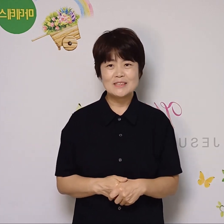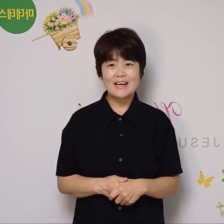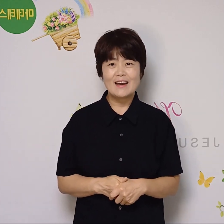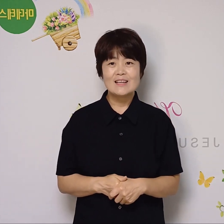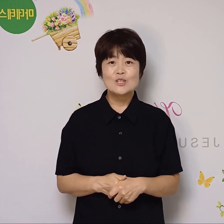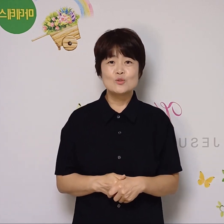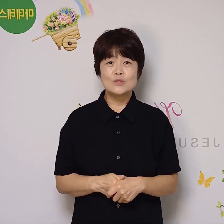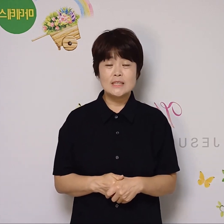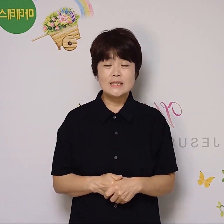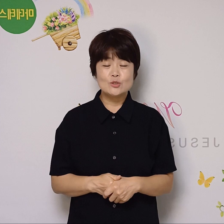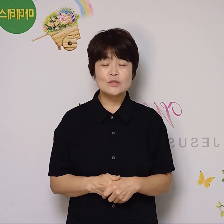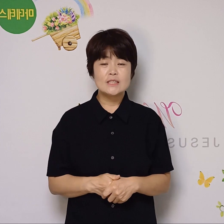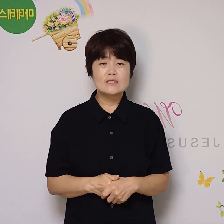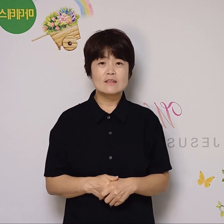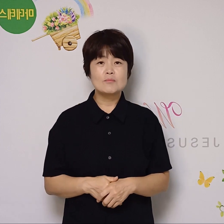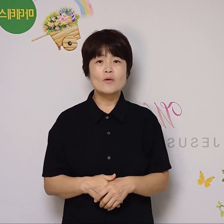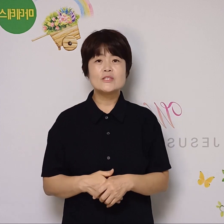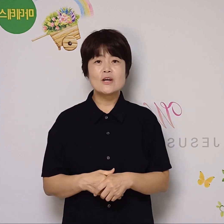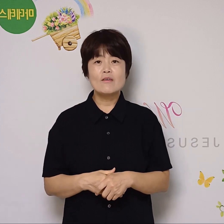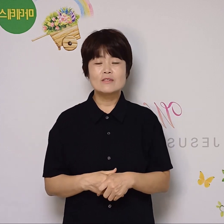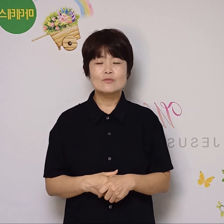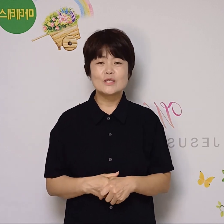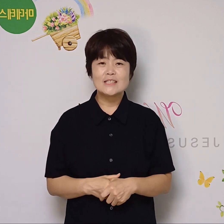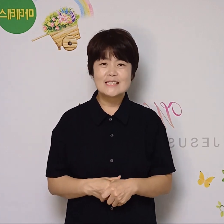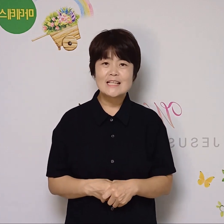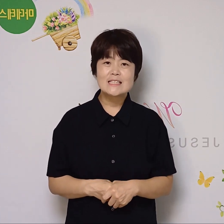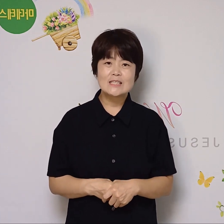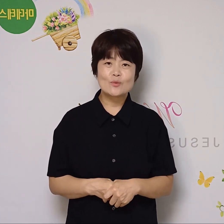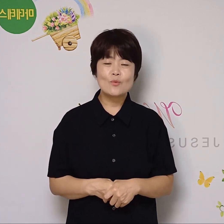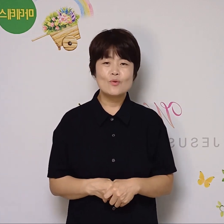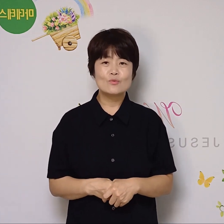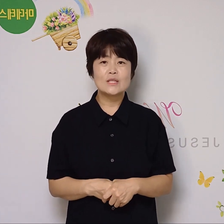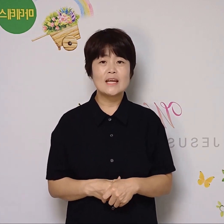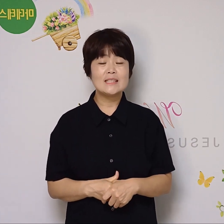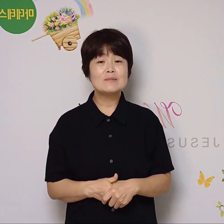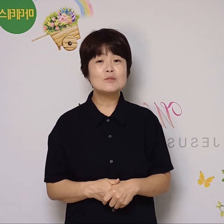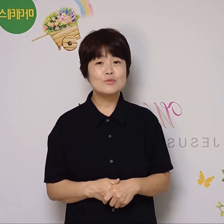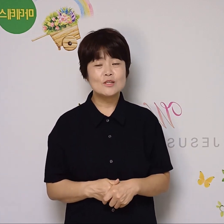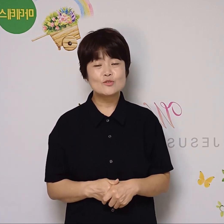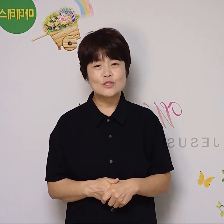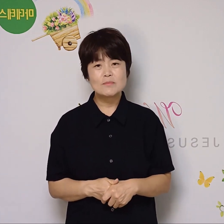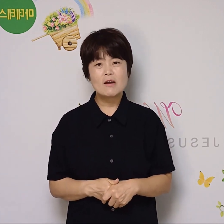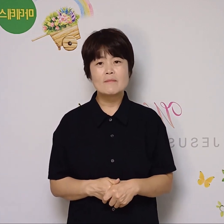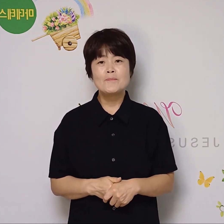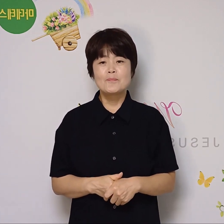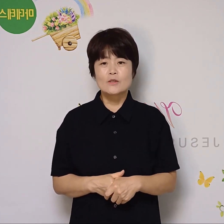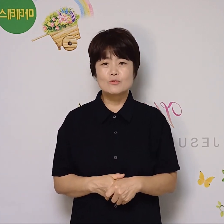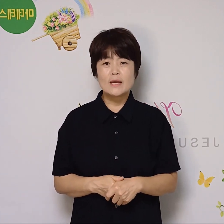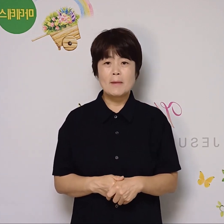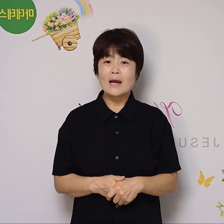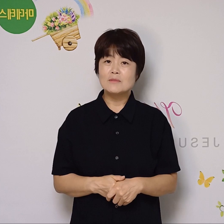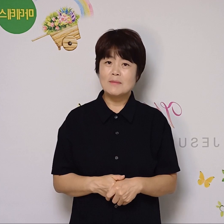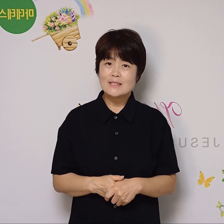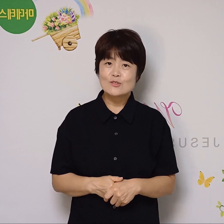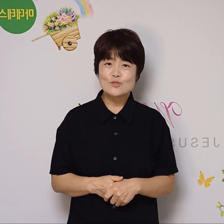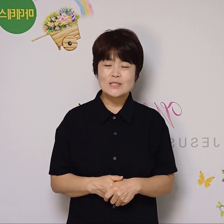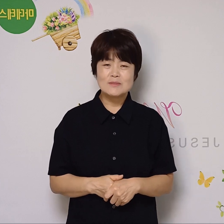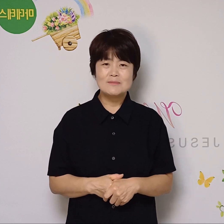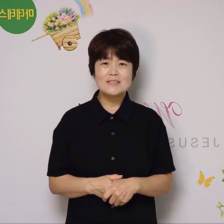아닙니다. 우리 주님께서는 먼저 우리를 찾으시고 우리의 이름을 불러주시며 우리의 마음을 만져주심을